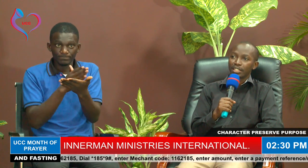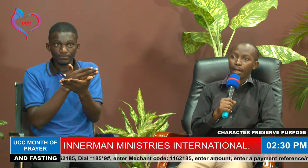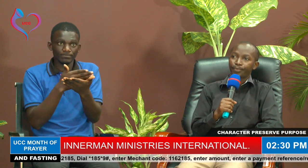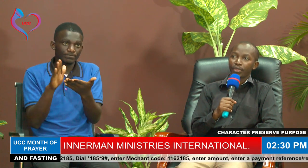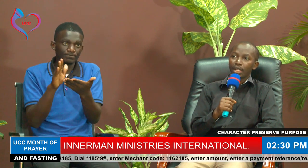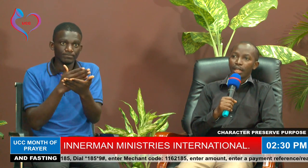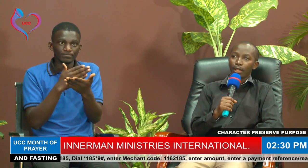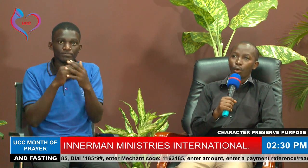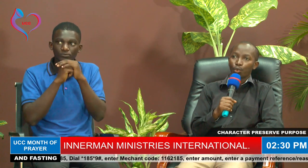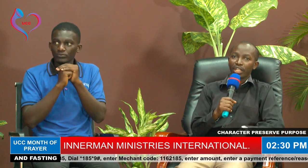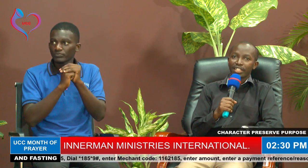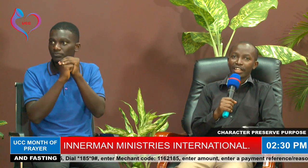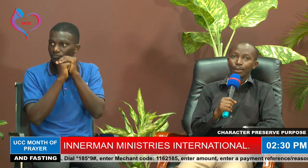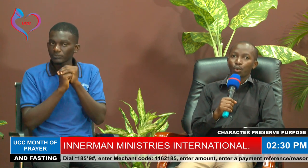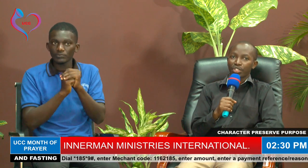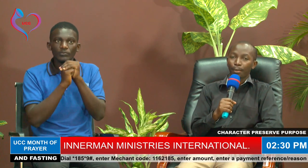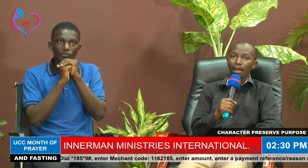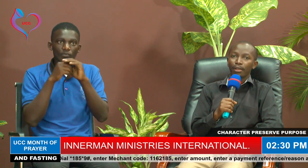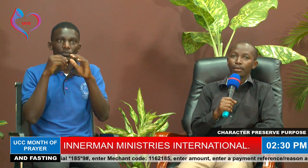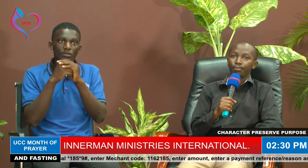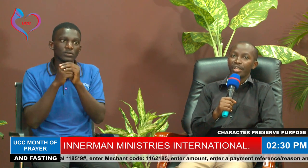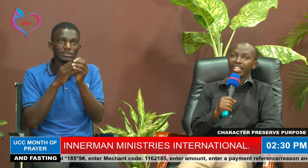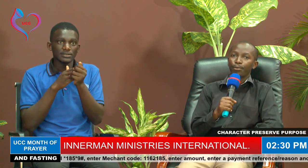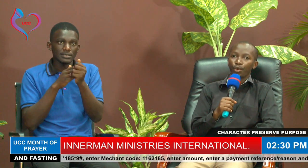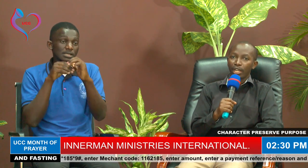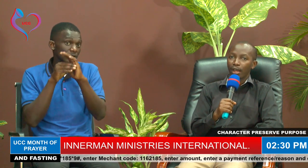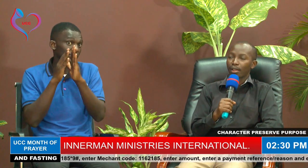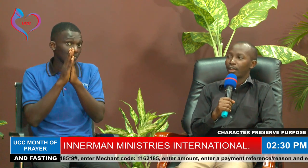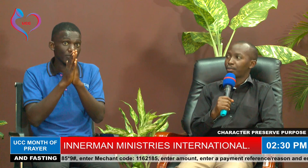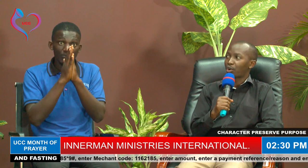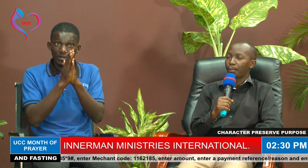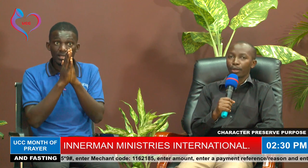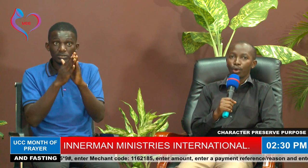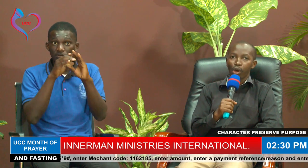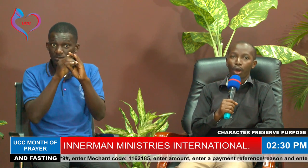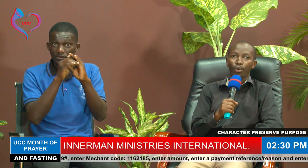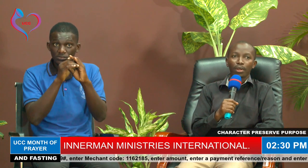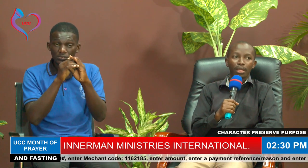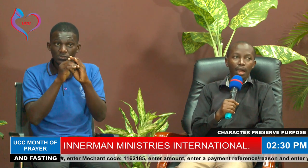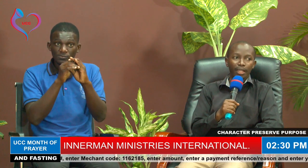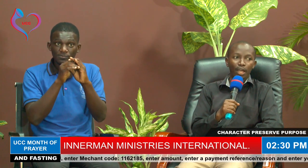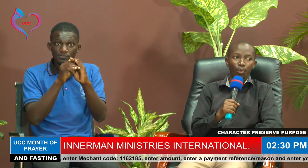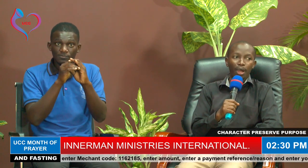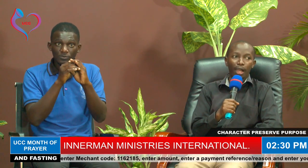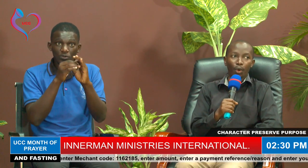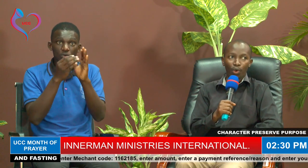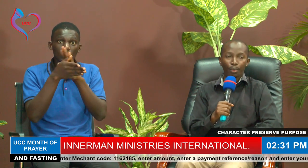Mukusinza. Kutuingiza ate mukusaba. Bia nyigire mbio na. Mukama we wawo. Agenda kubanga kola